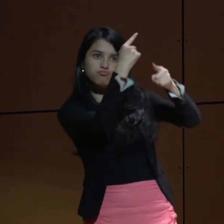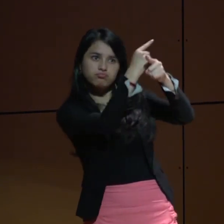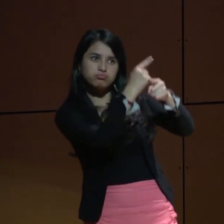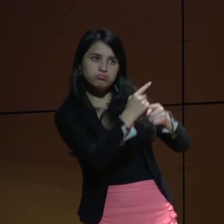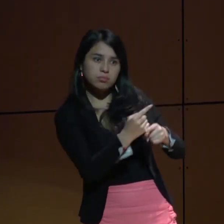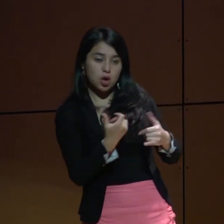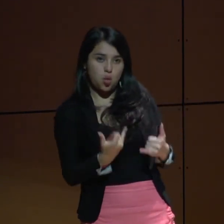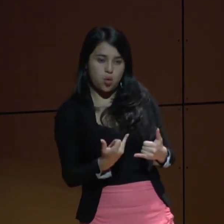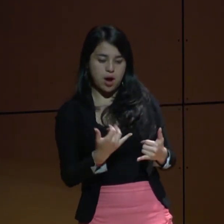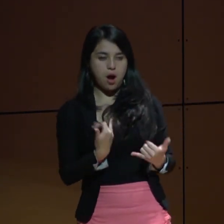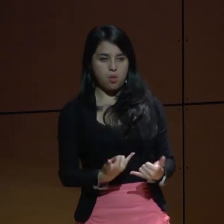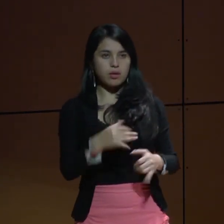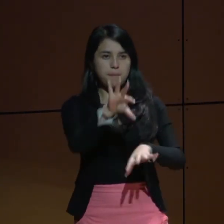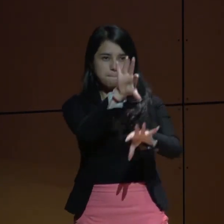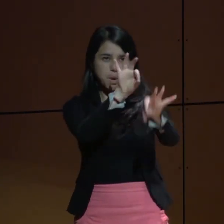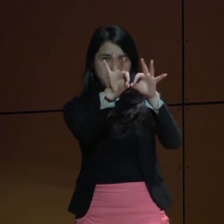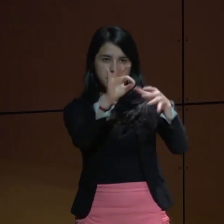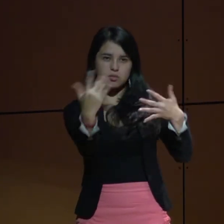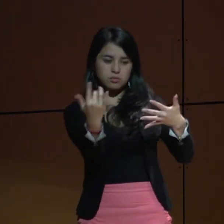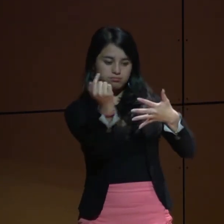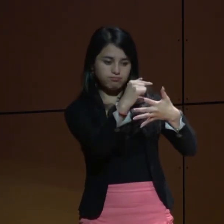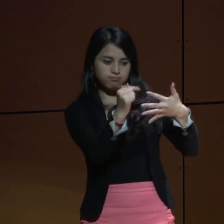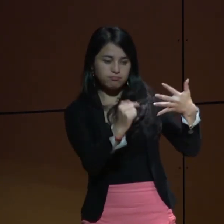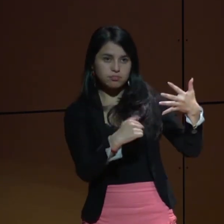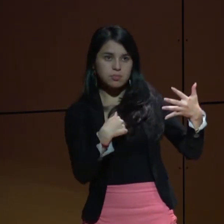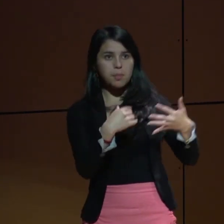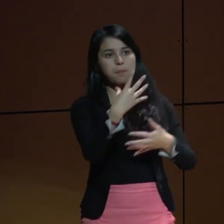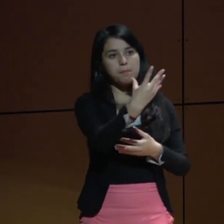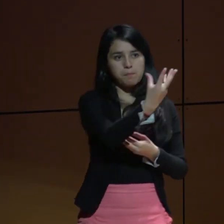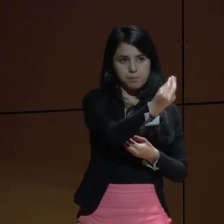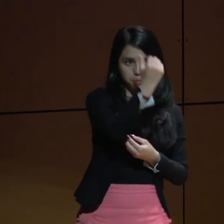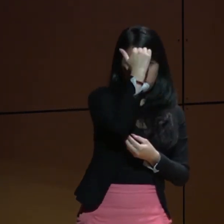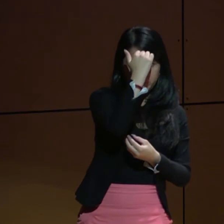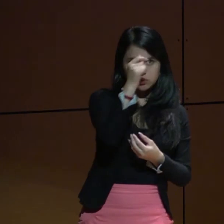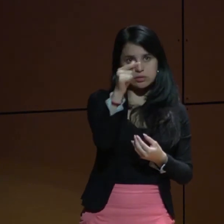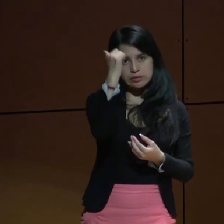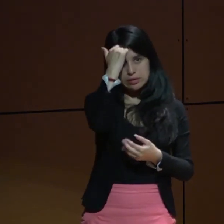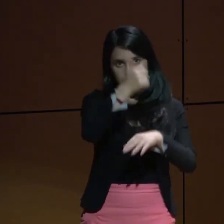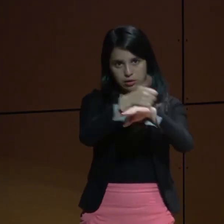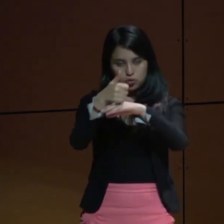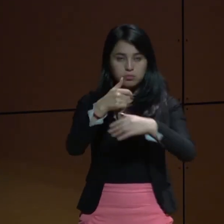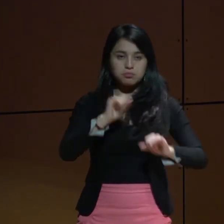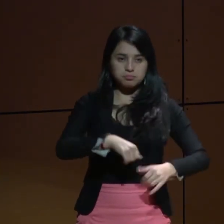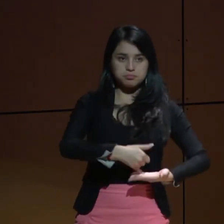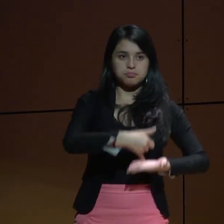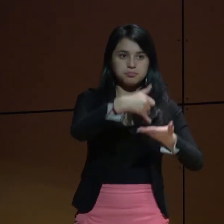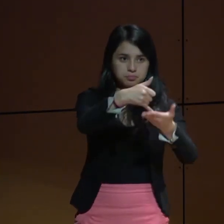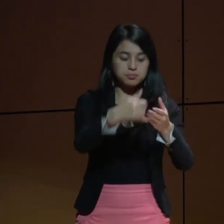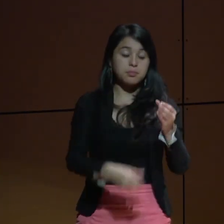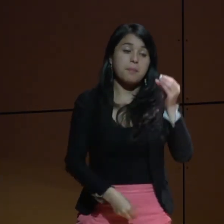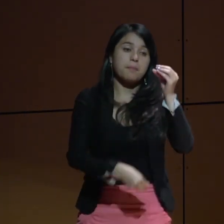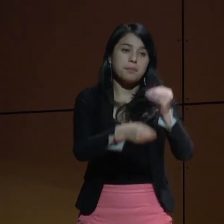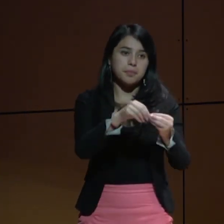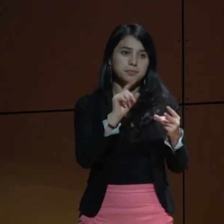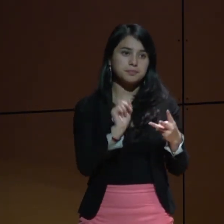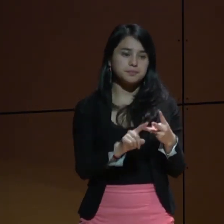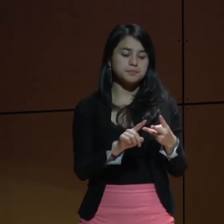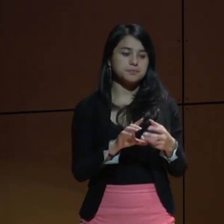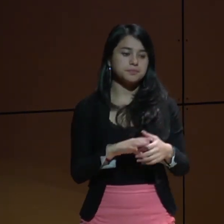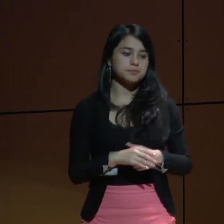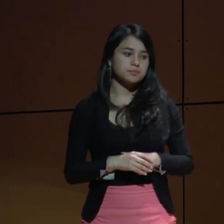selección actuales del premio Compartir para maestros y rectores, y que además